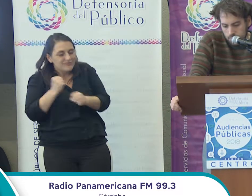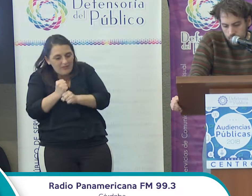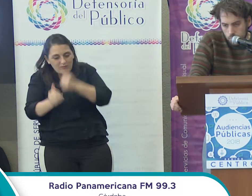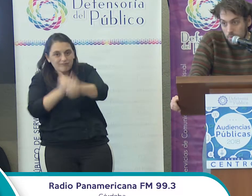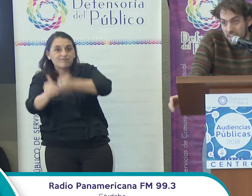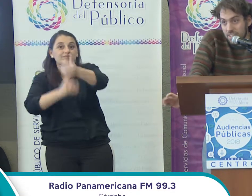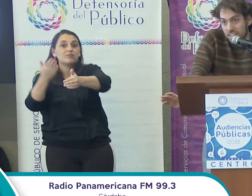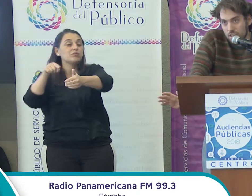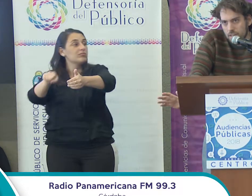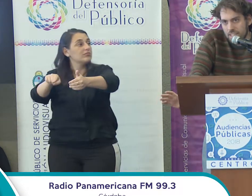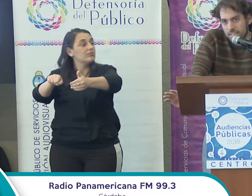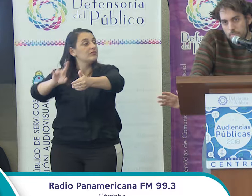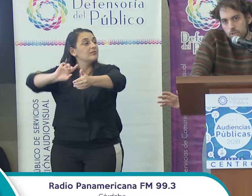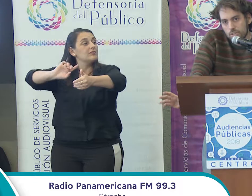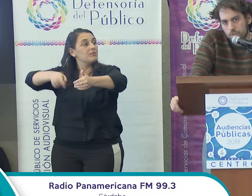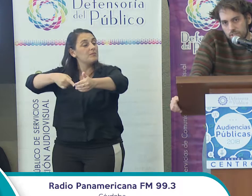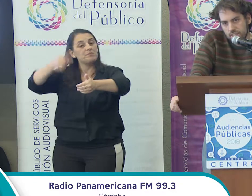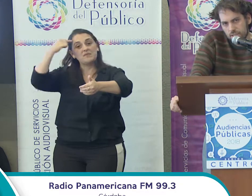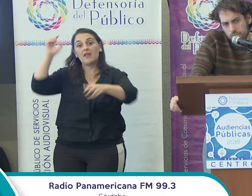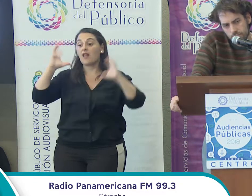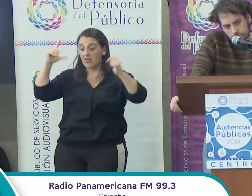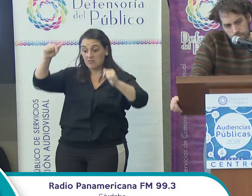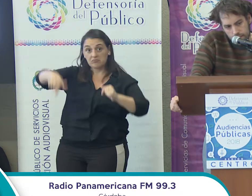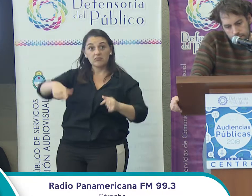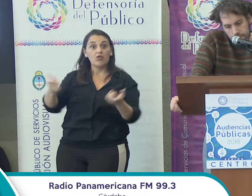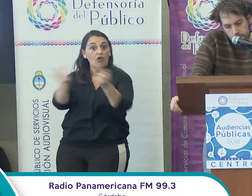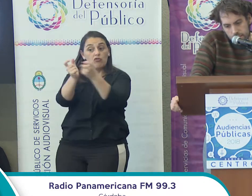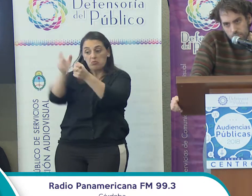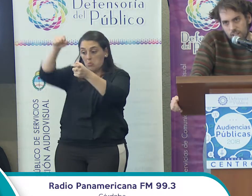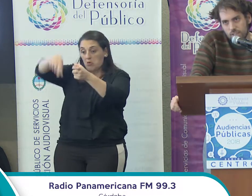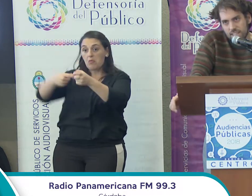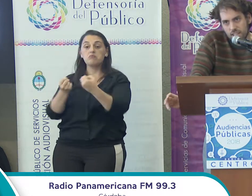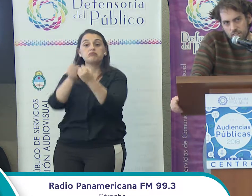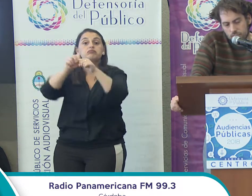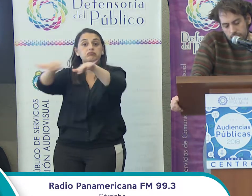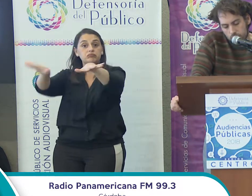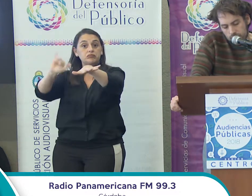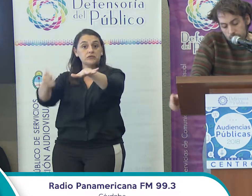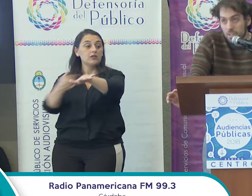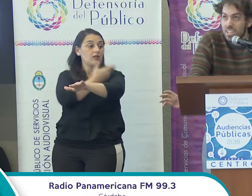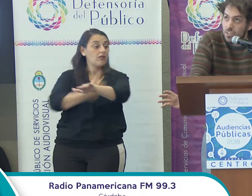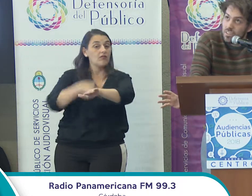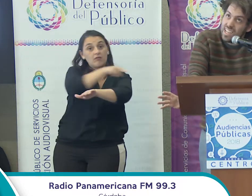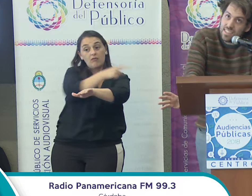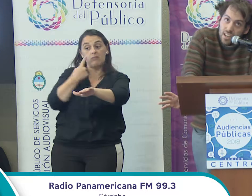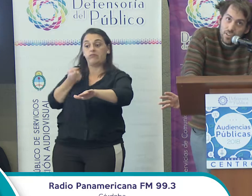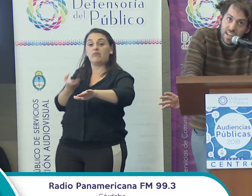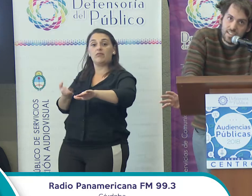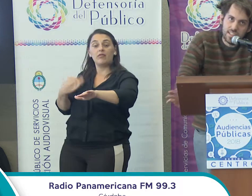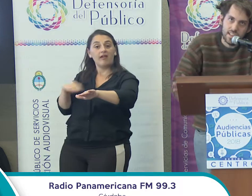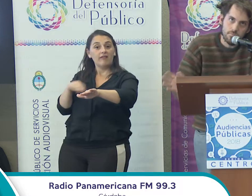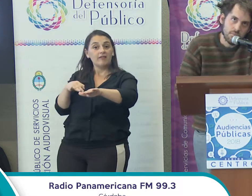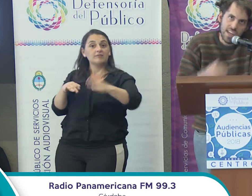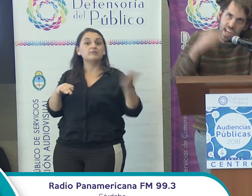podemos dar fe que el radio panamericana está produciendo contenidos este y eso es algo que el estado debe tomar en cuenta el estado y